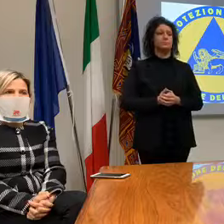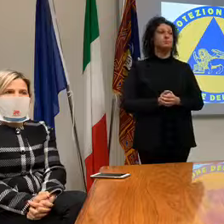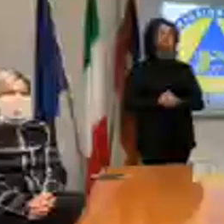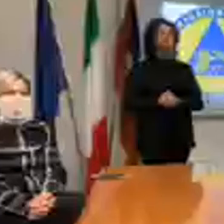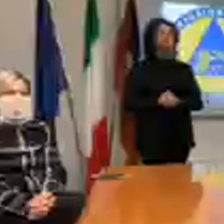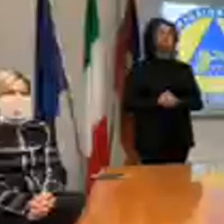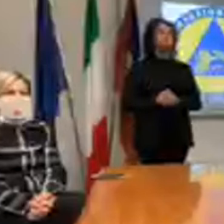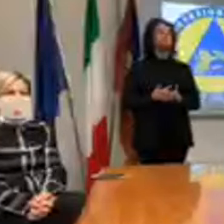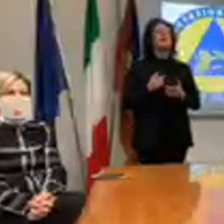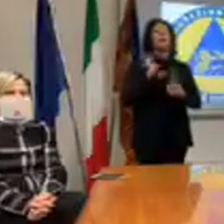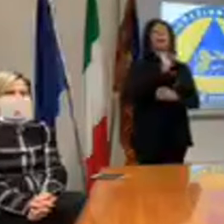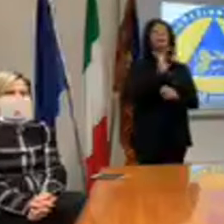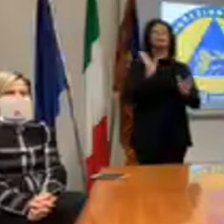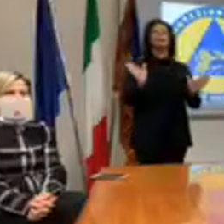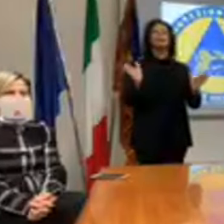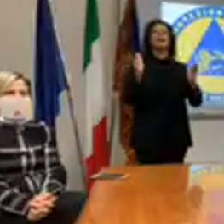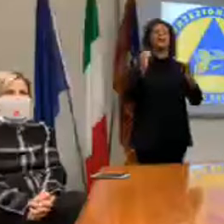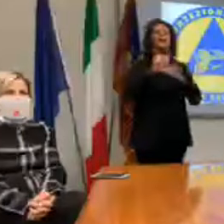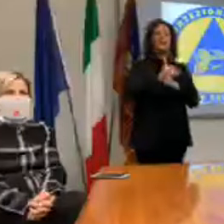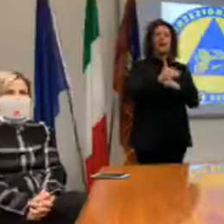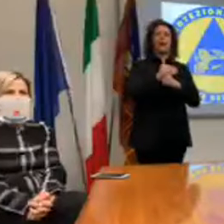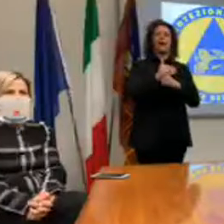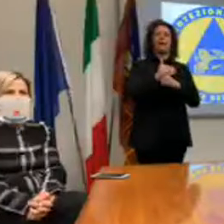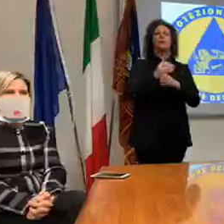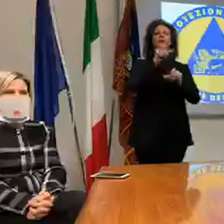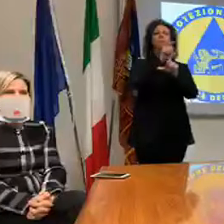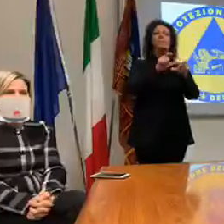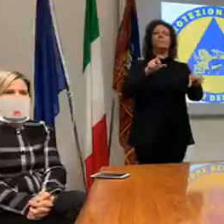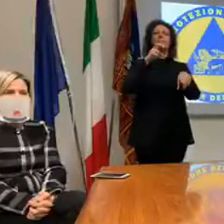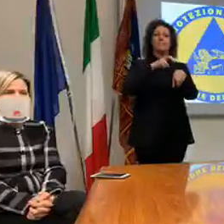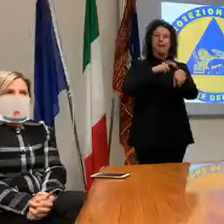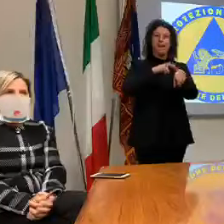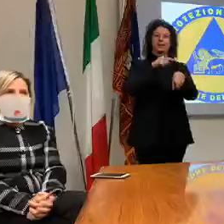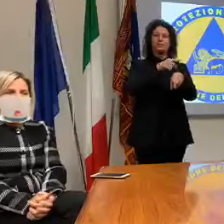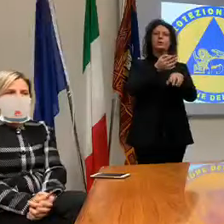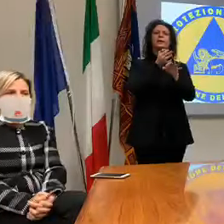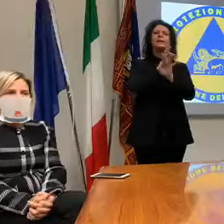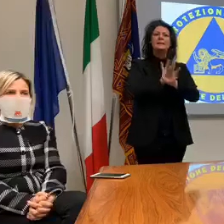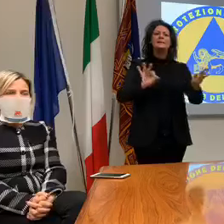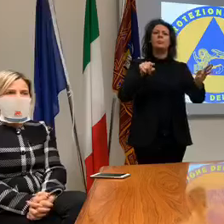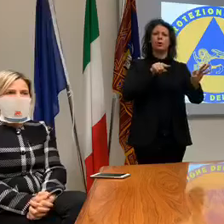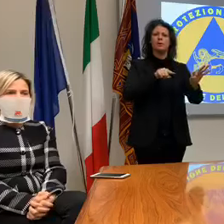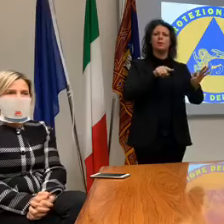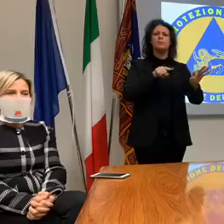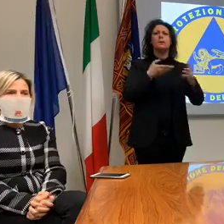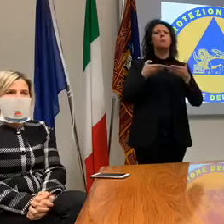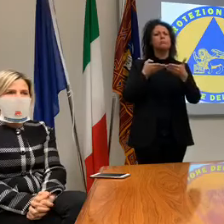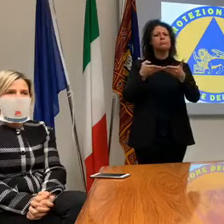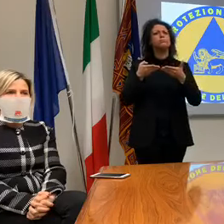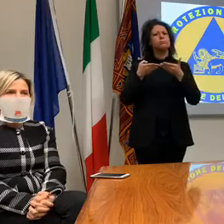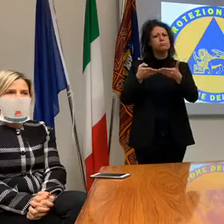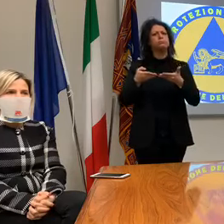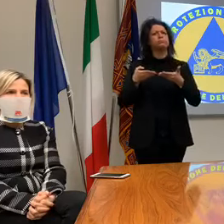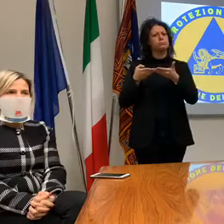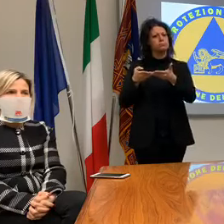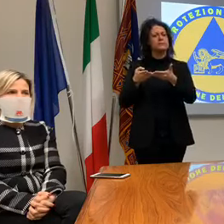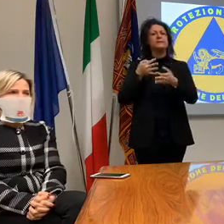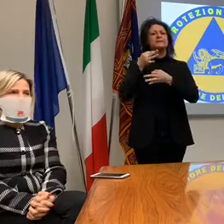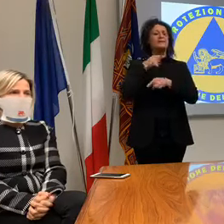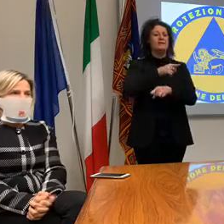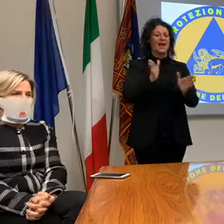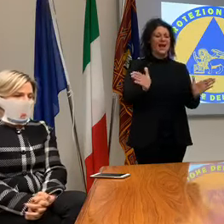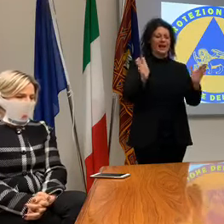forse dei medici in questo momento sarebbero disponibili a dare una mano. Reparti in cui le attività differibili sono sospese, non si